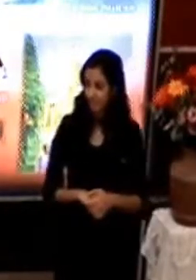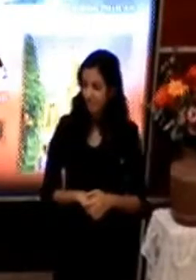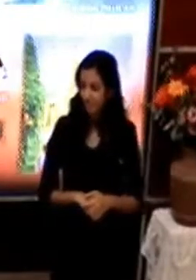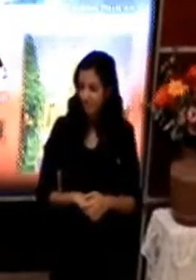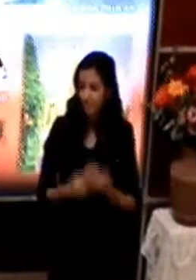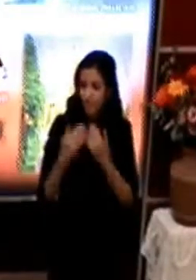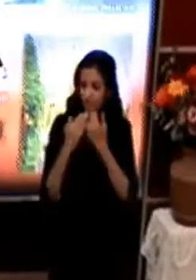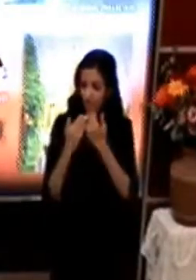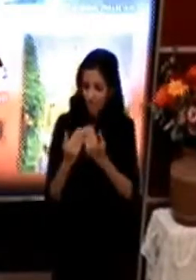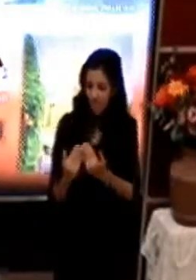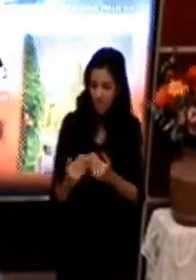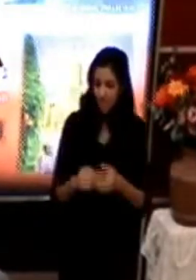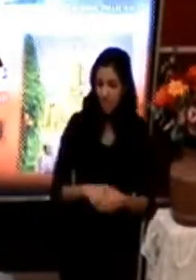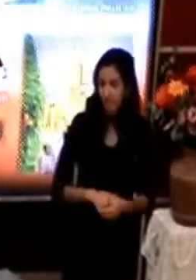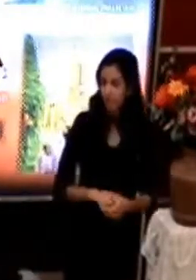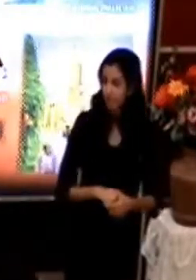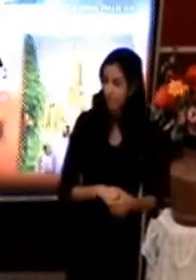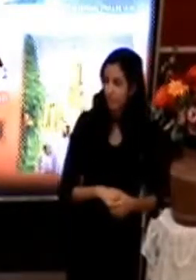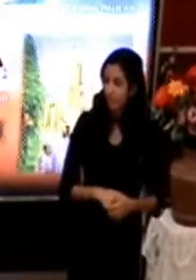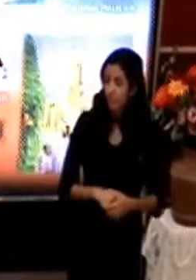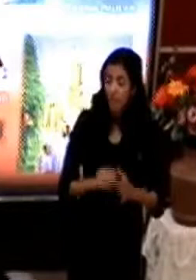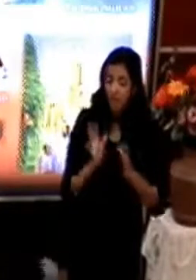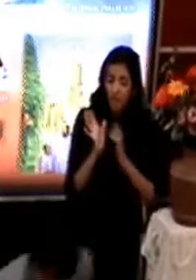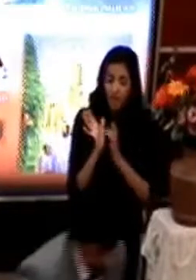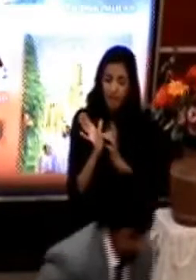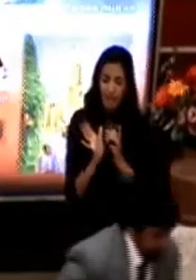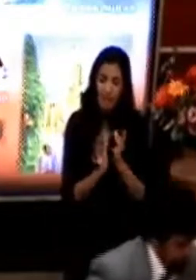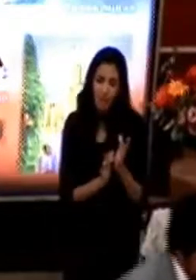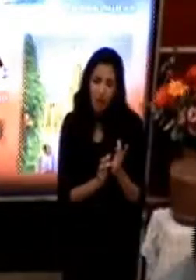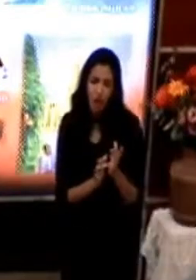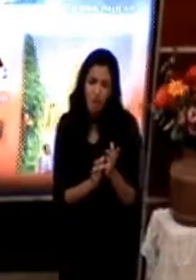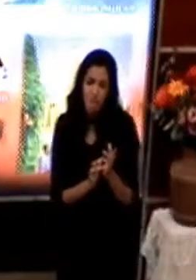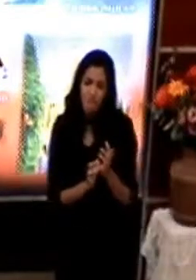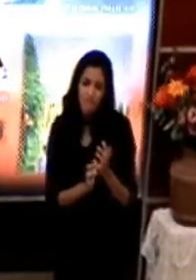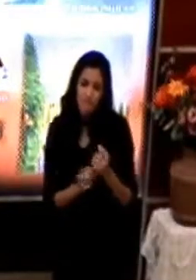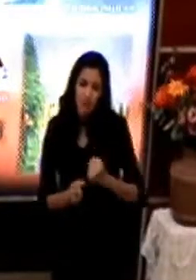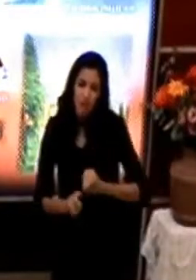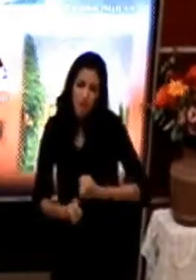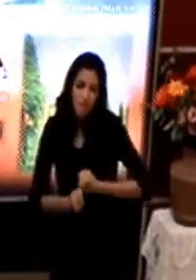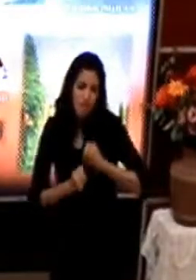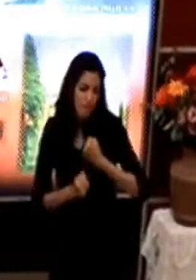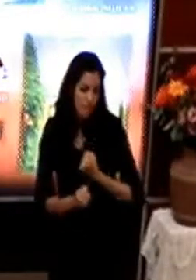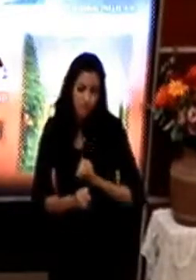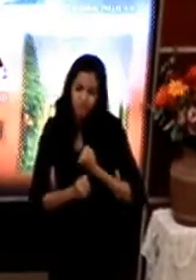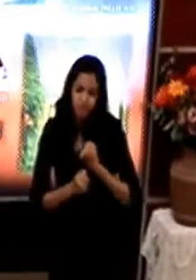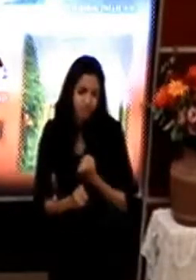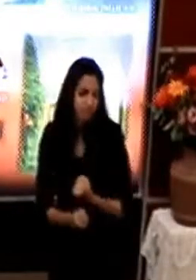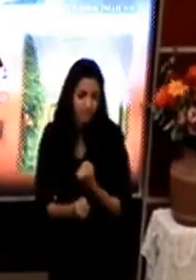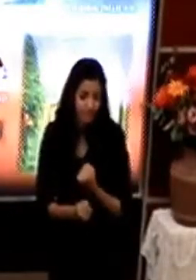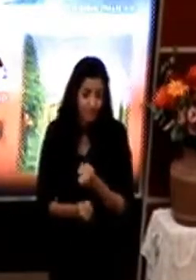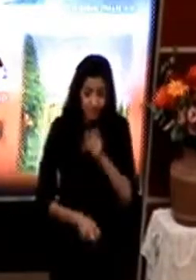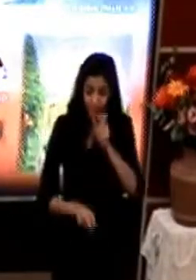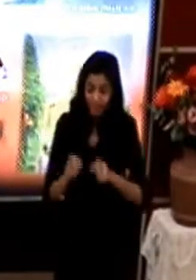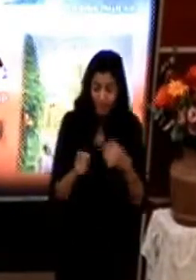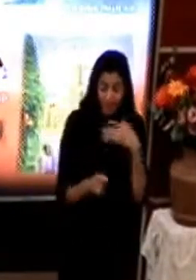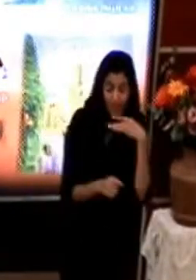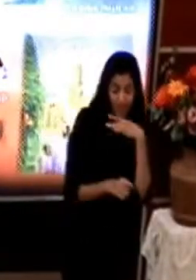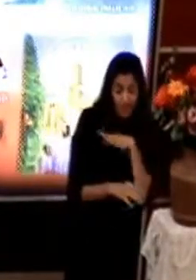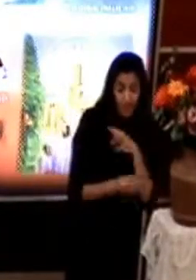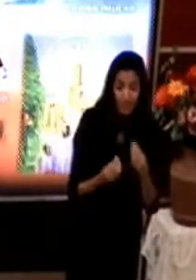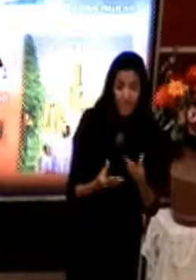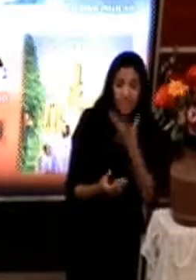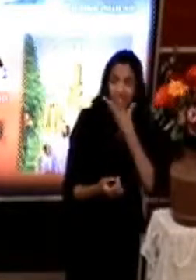Gracias, Omar. Hermanos, Cristo tiene un poder más allá de todo alcance. Nadie puede entender lo que es el poder de